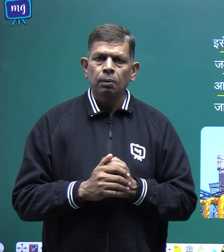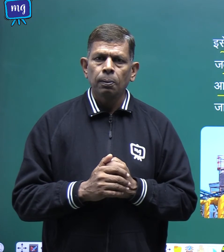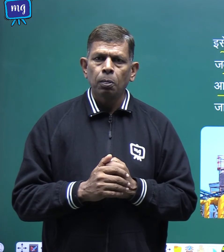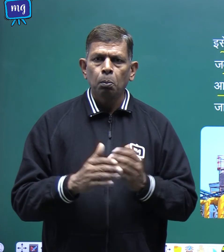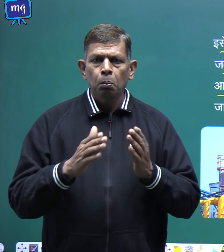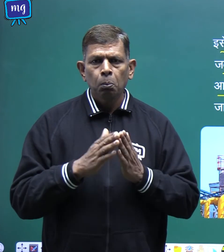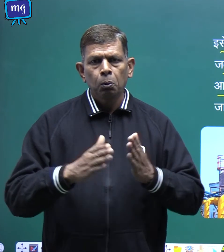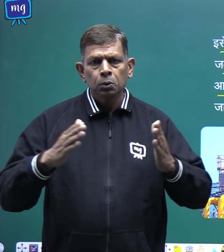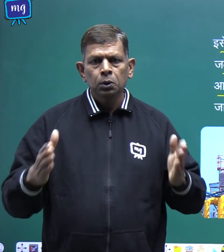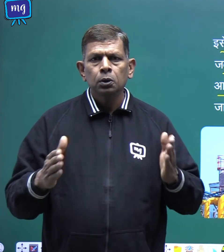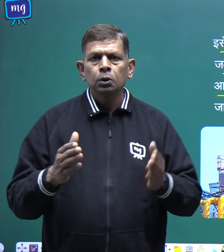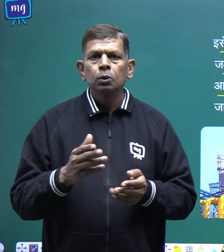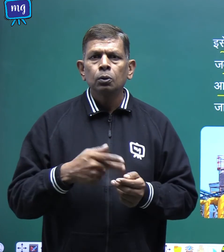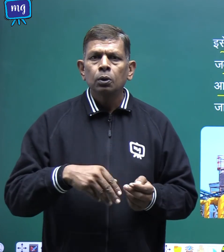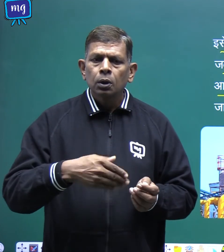बहुत अधिक होता है।